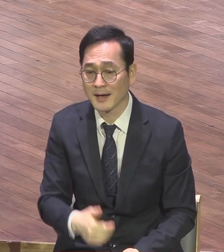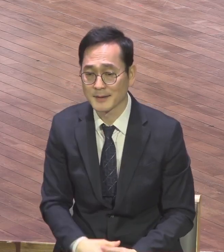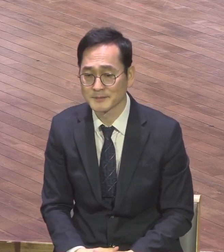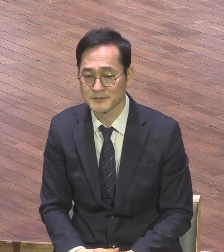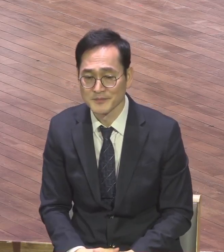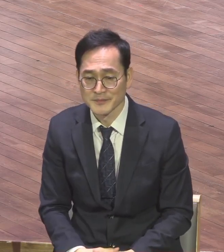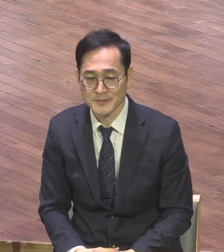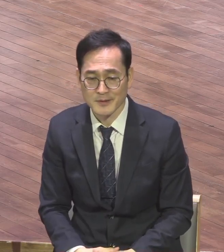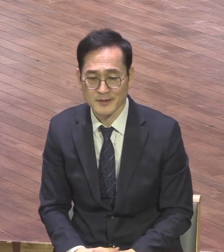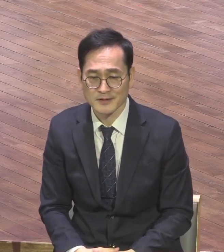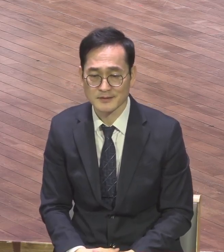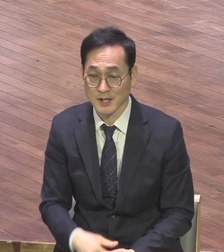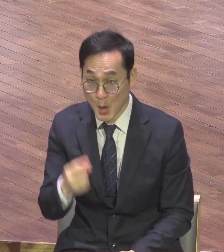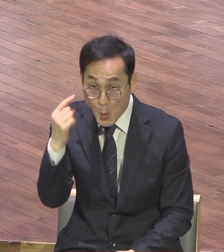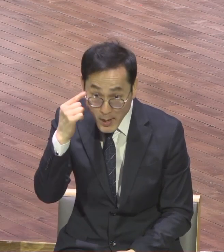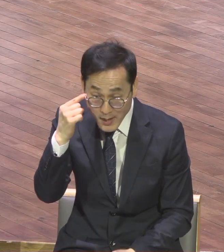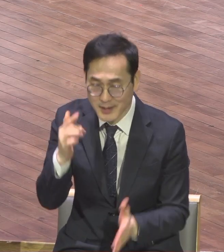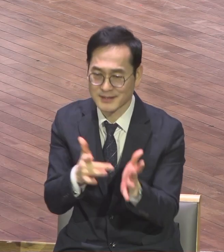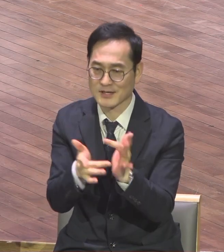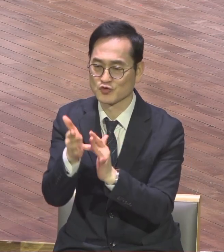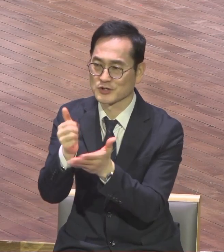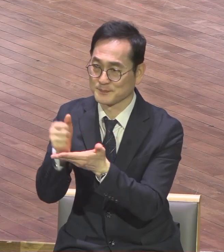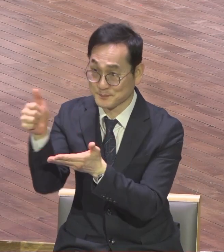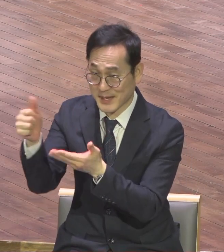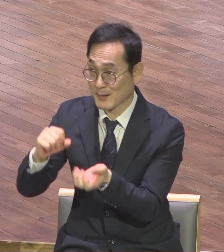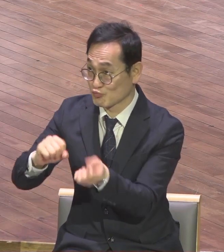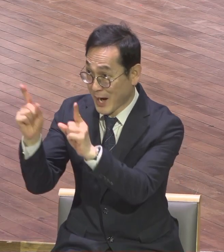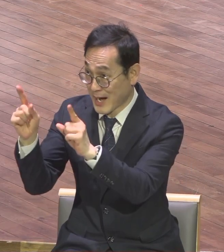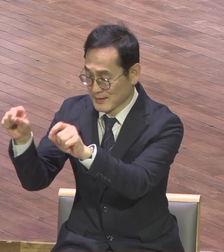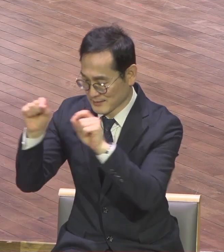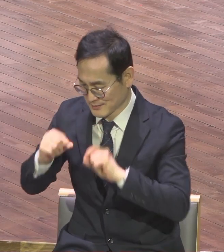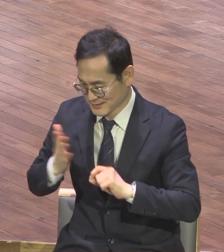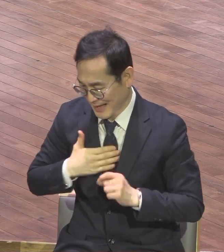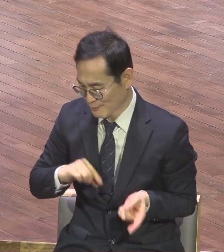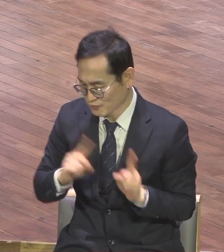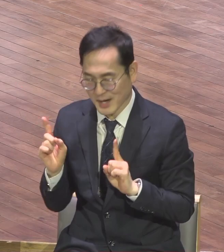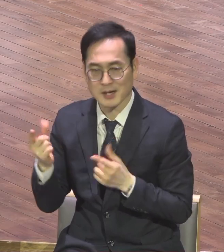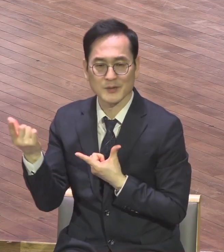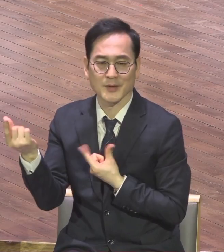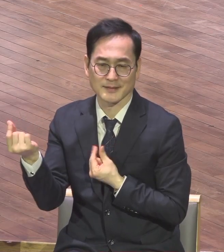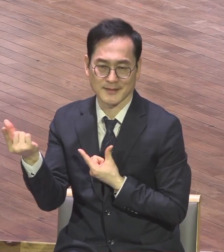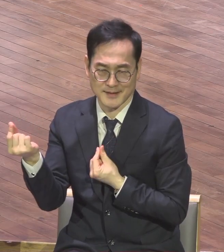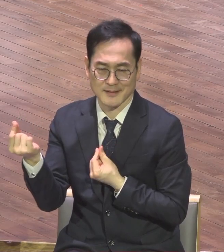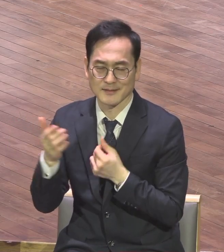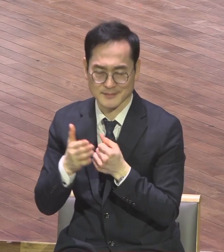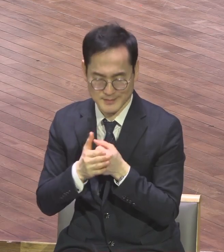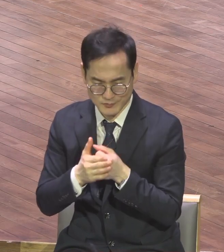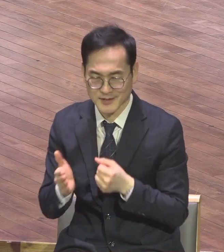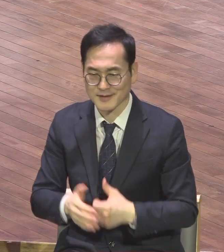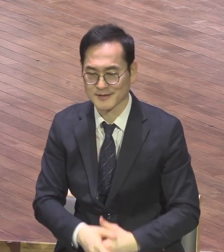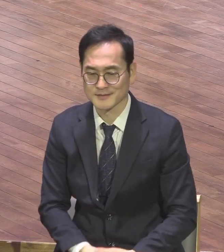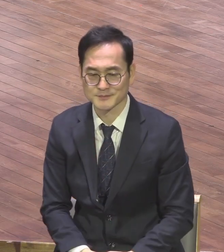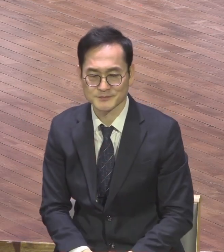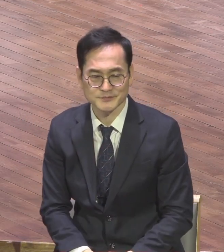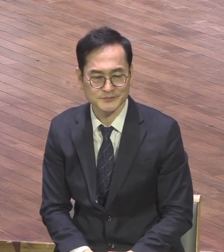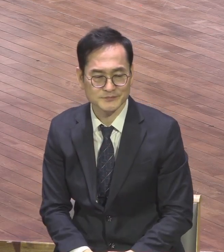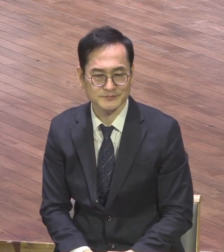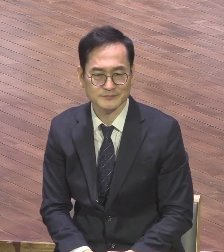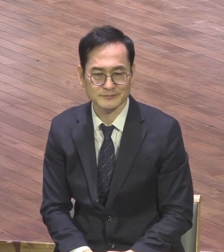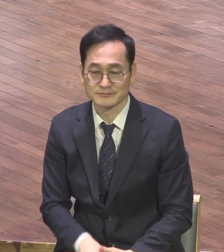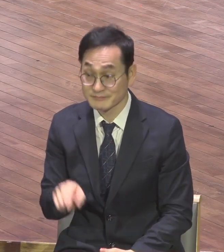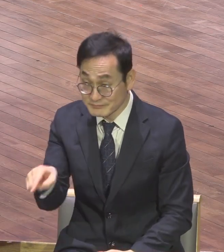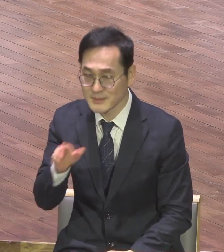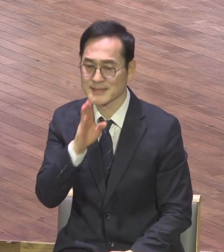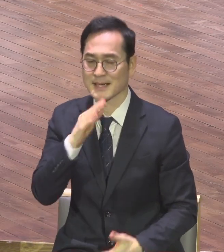왜냐? 예수님의 부활은 나의 부활이다. 이어지기 때문에 여기서 참